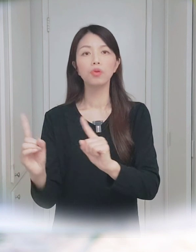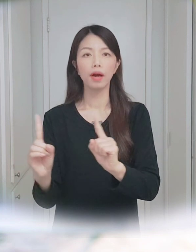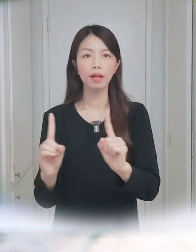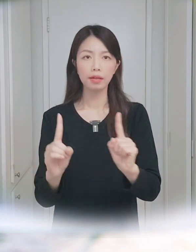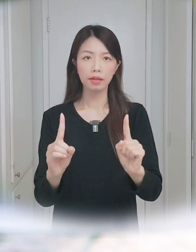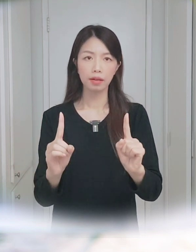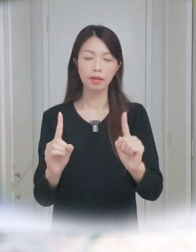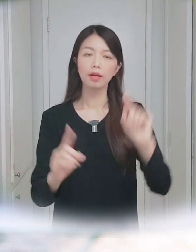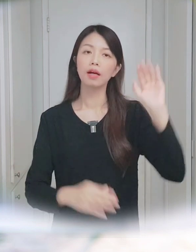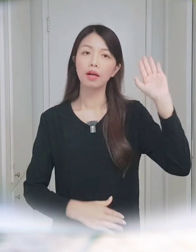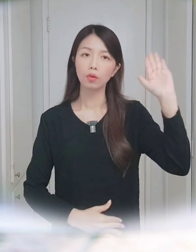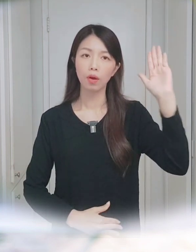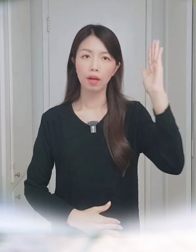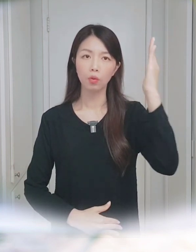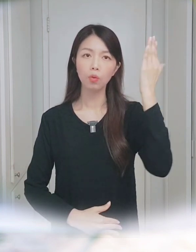부활